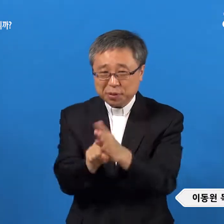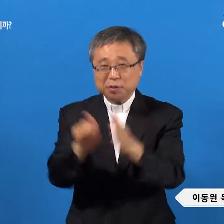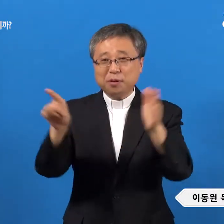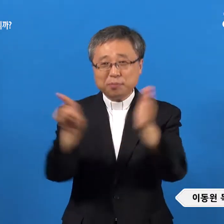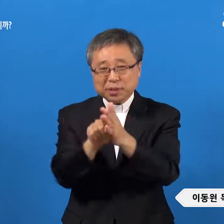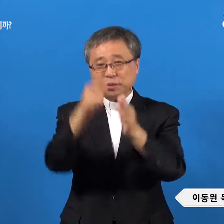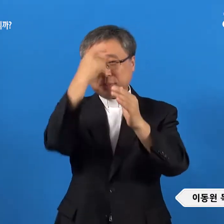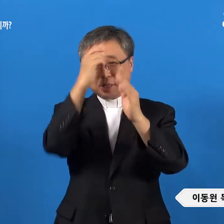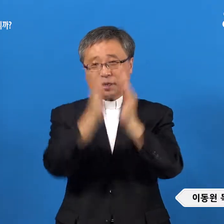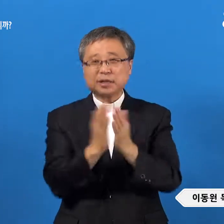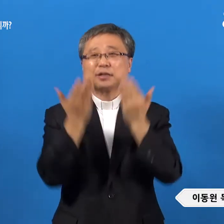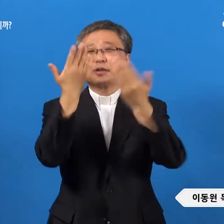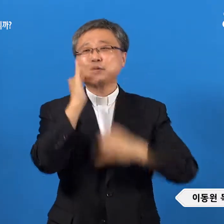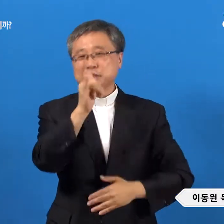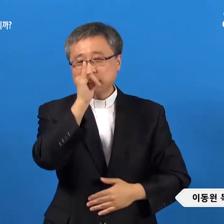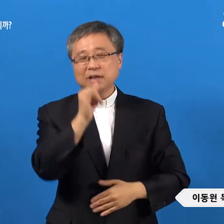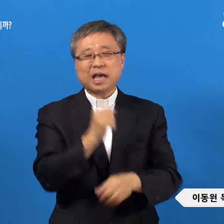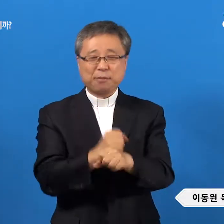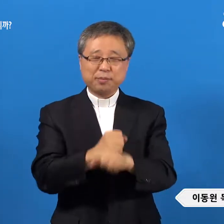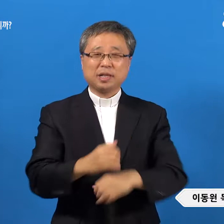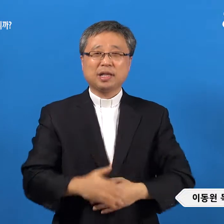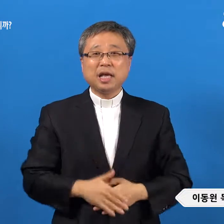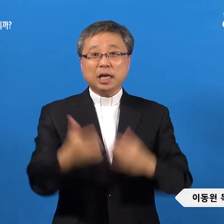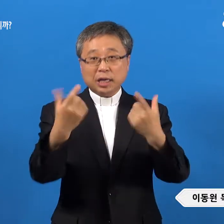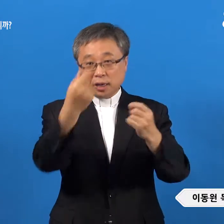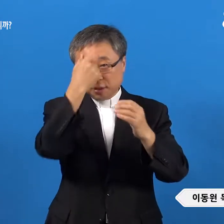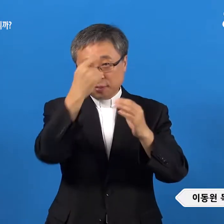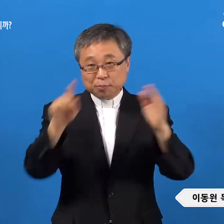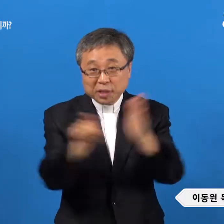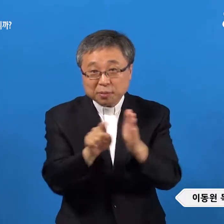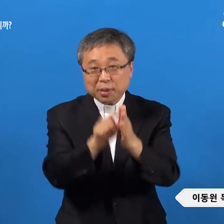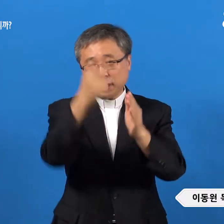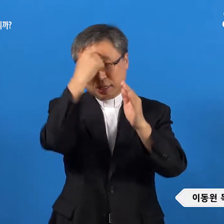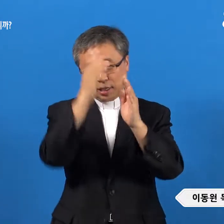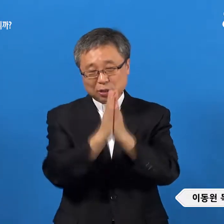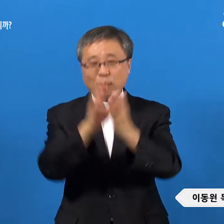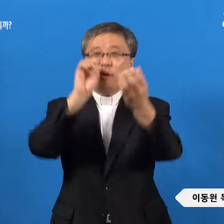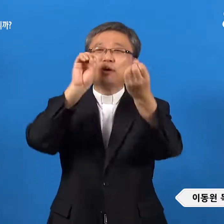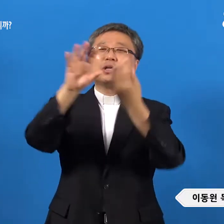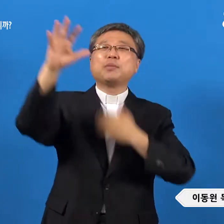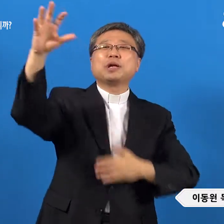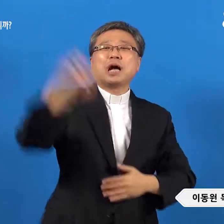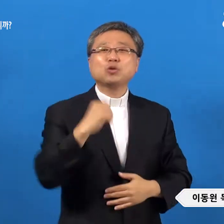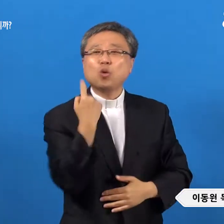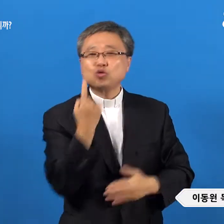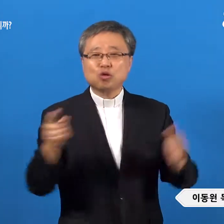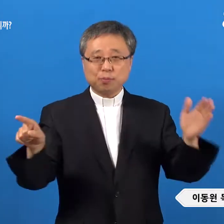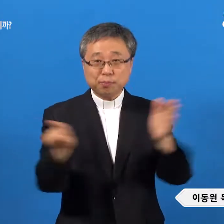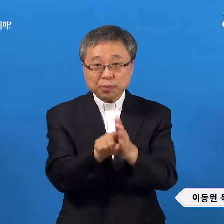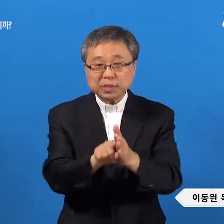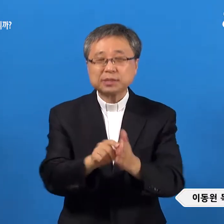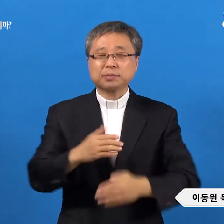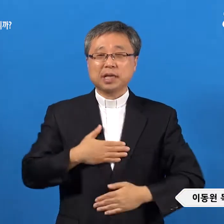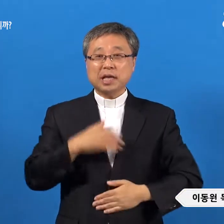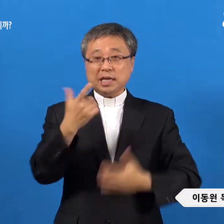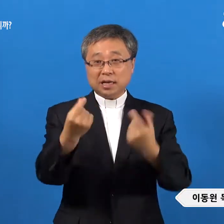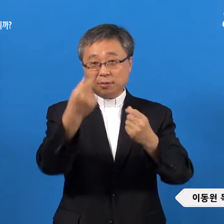믿음의 기도를 드릴 수 있어야 합니다. 이런 믿음의 기도가 기도의 응답을 가져올 줄 믿습니다. 이런 믿음의